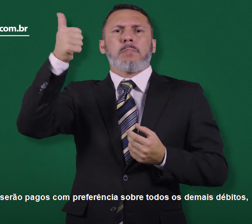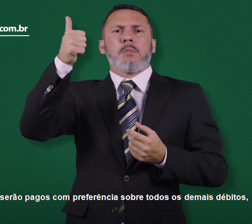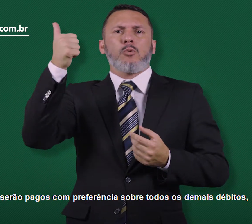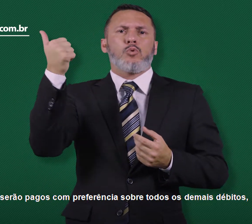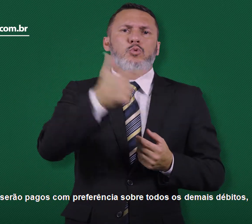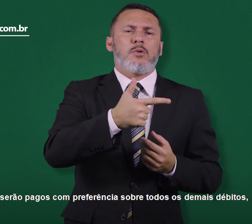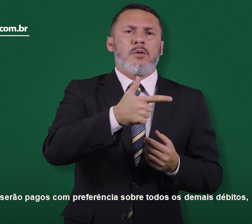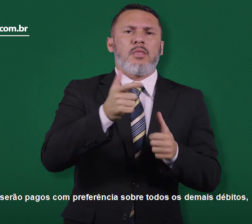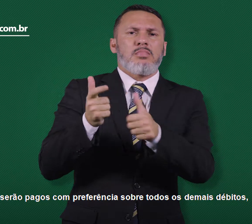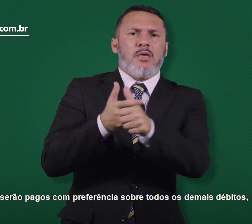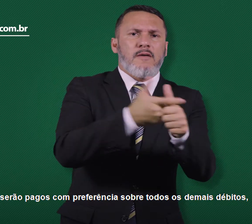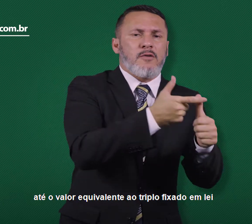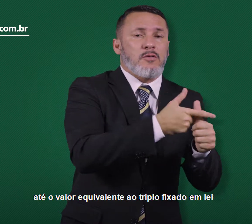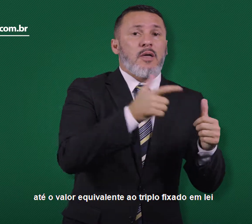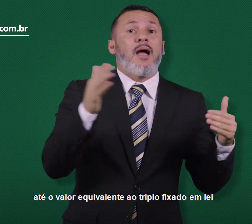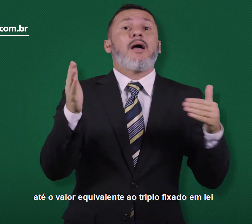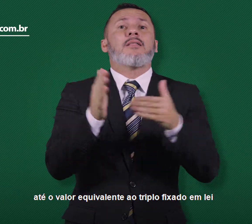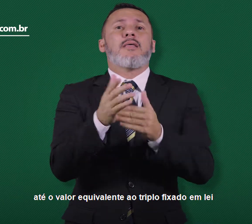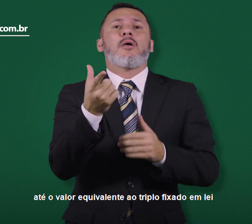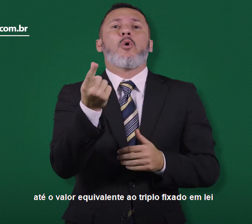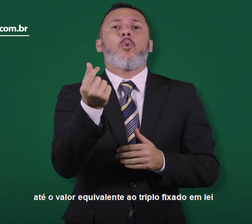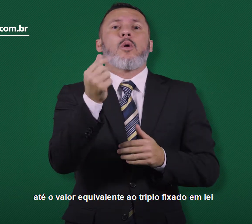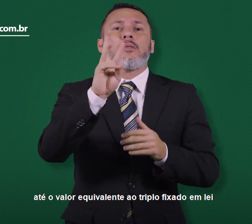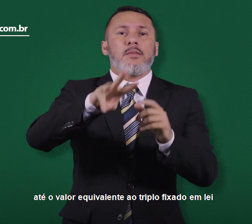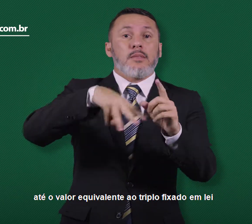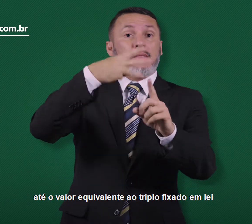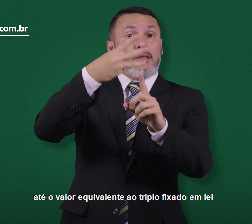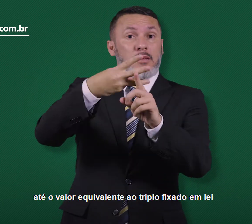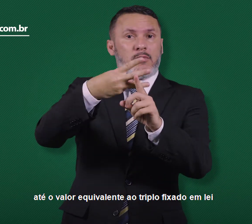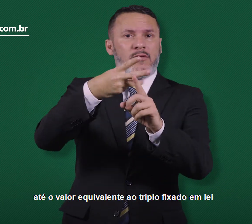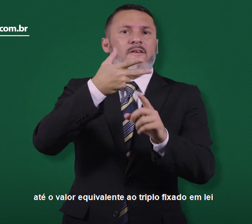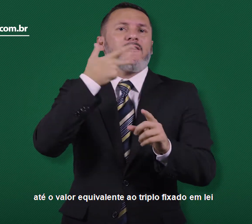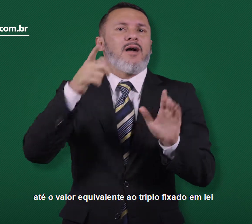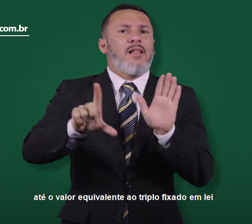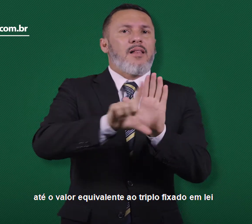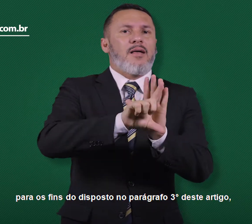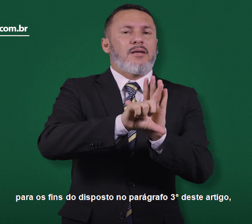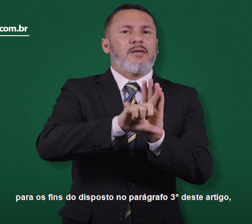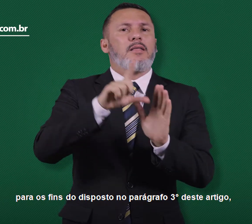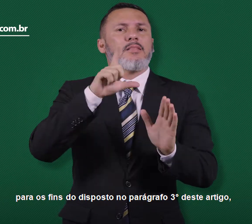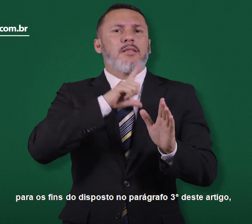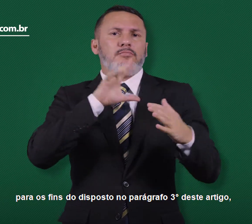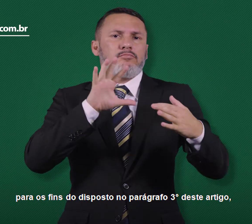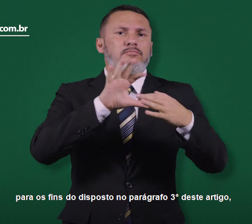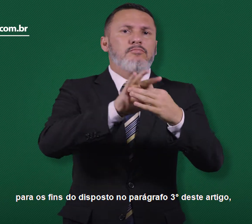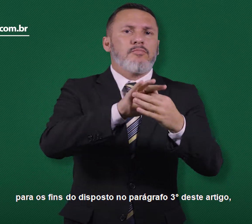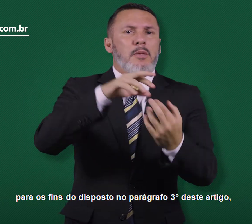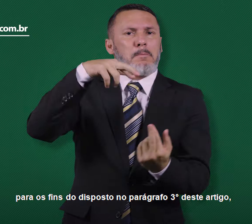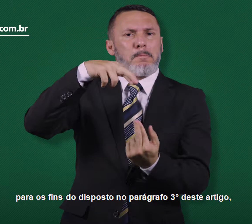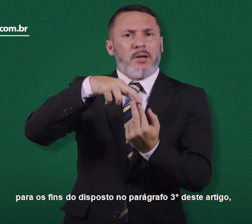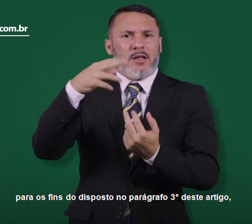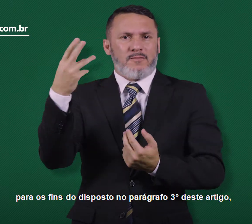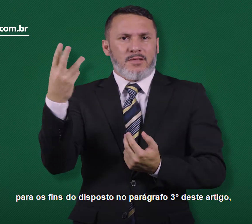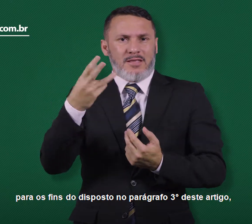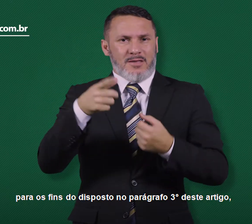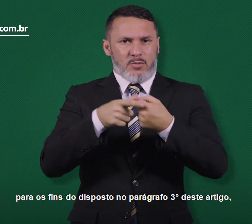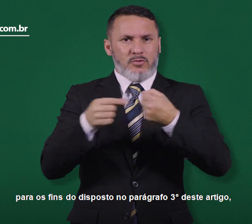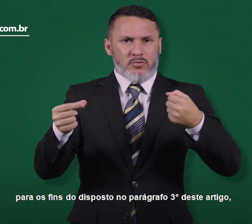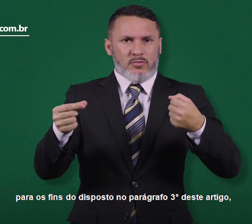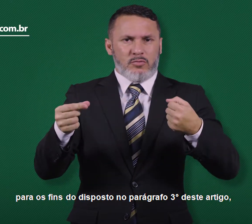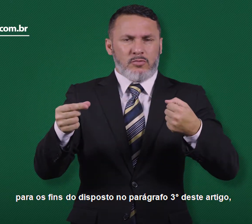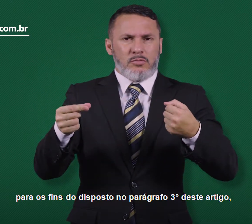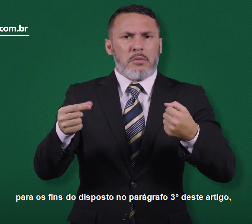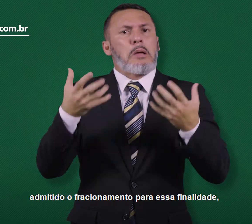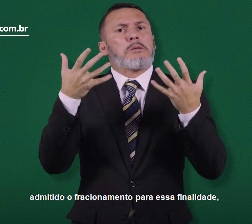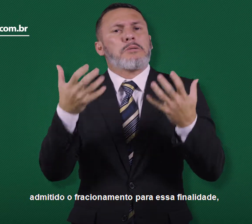sobre todos os demais débitos até o valor equivalente ao triplo fixado em lei para os fins do disposto no parágrafo 3º